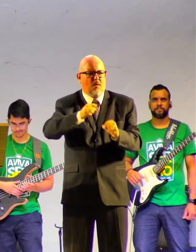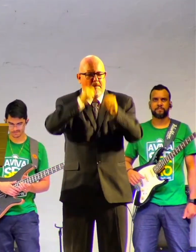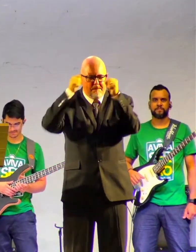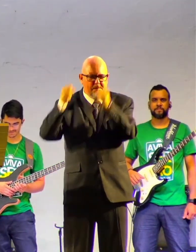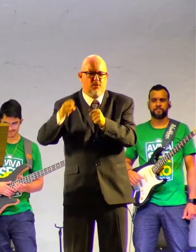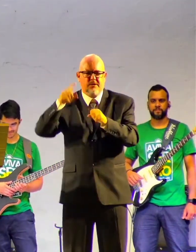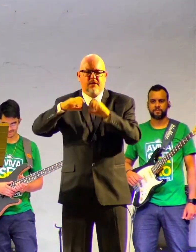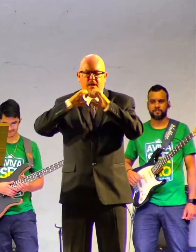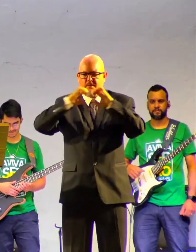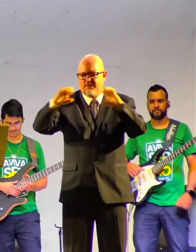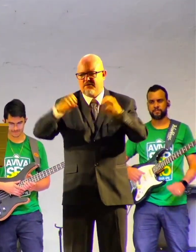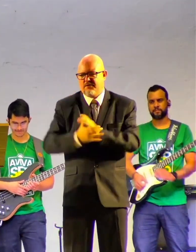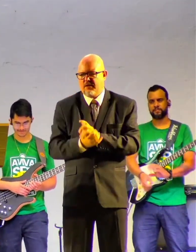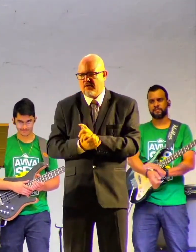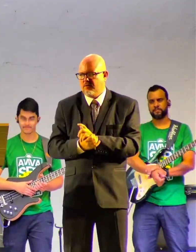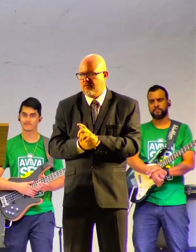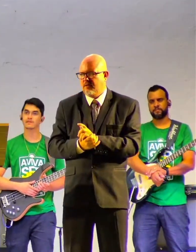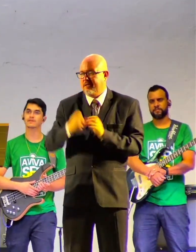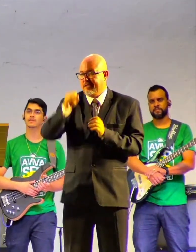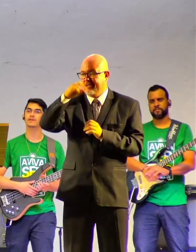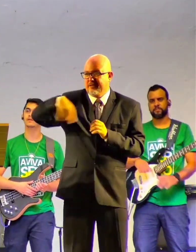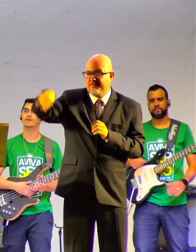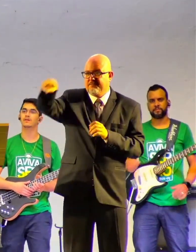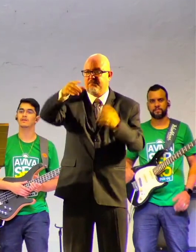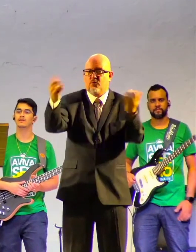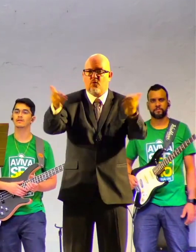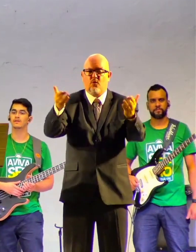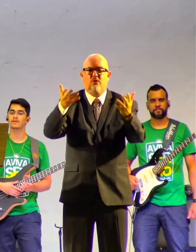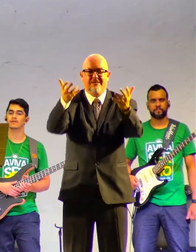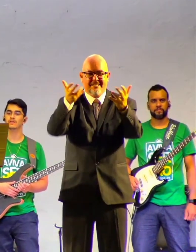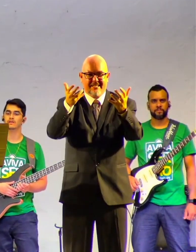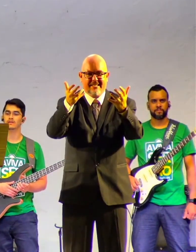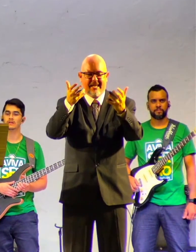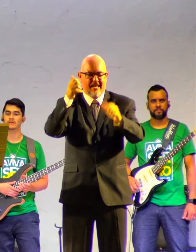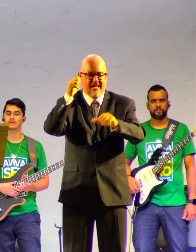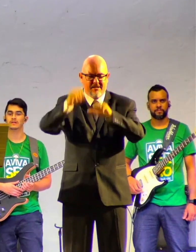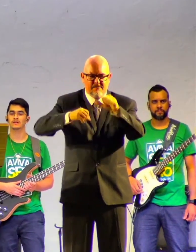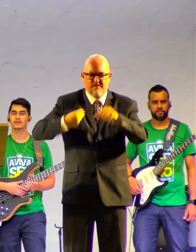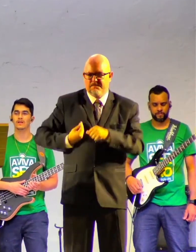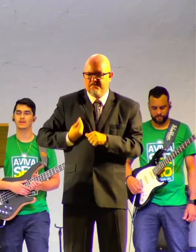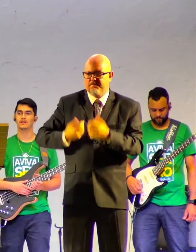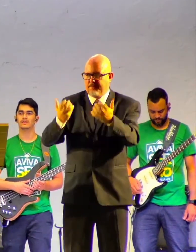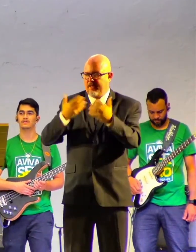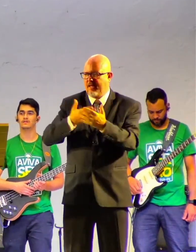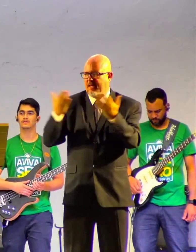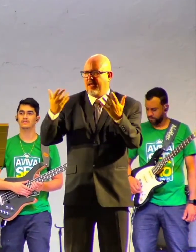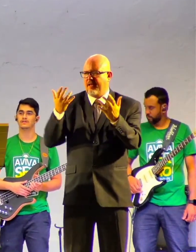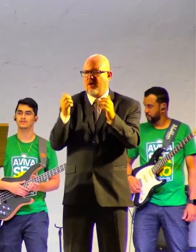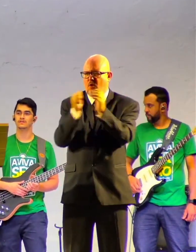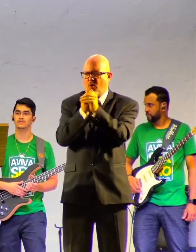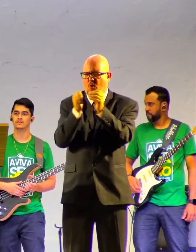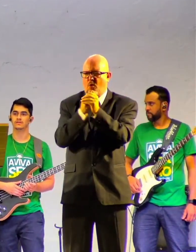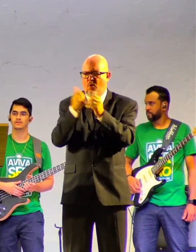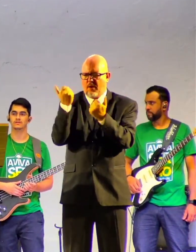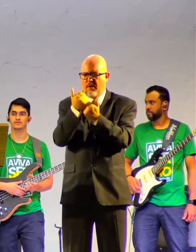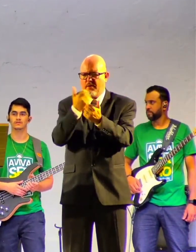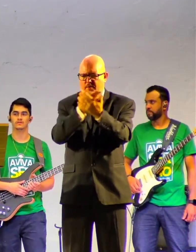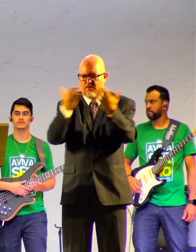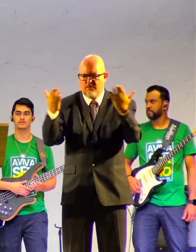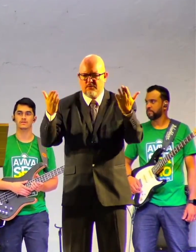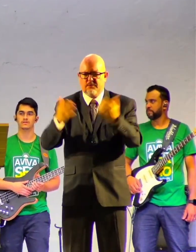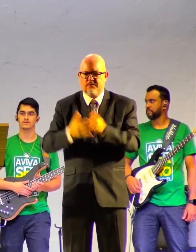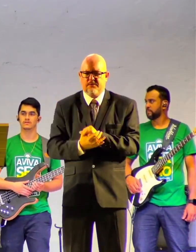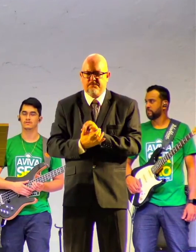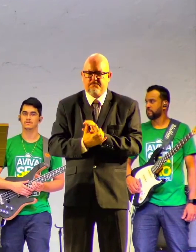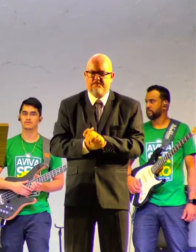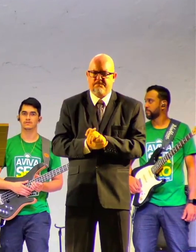do Evangelho. E se você que está aqui hoje quer avivamento, anseia por isso, eu quero orar agora com você e por